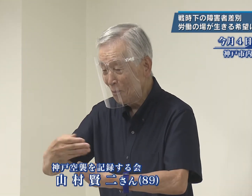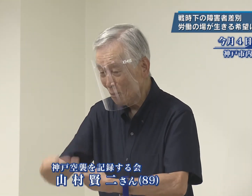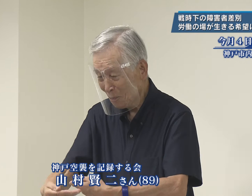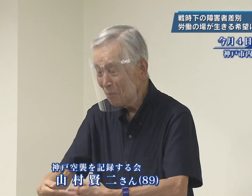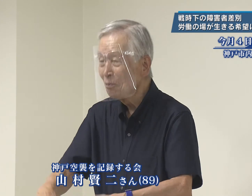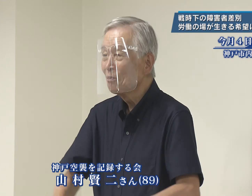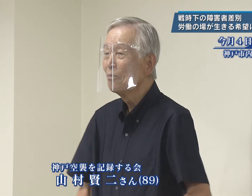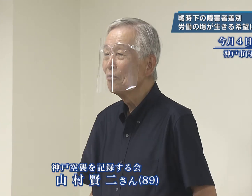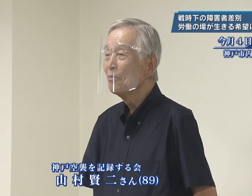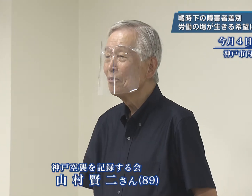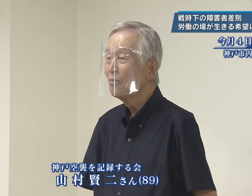です